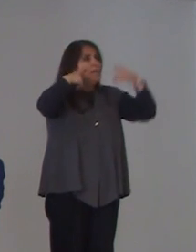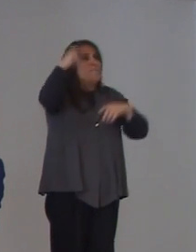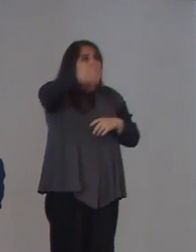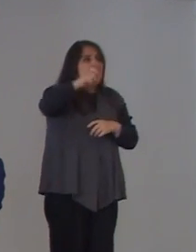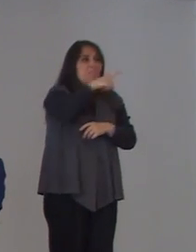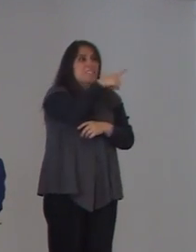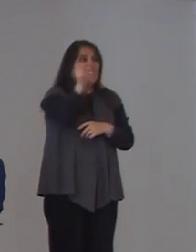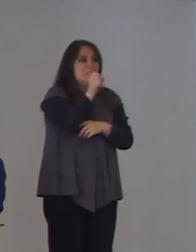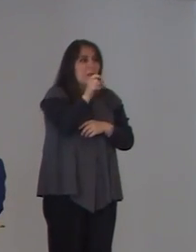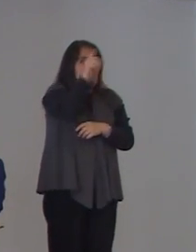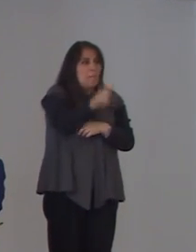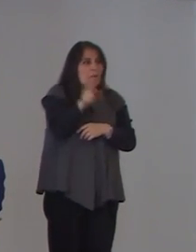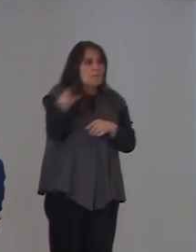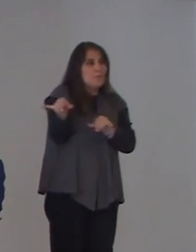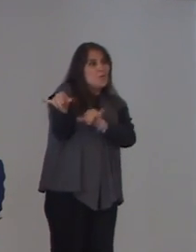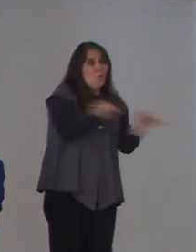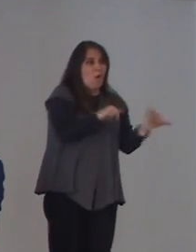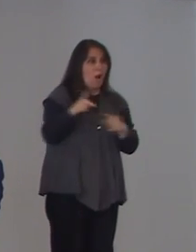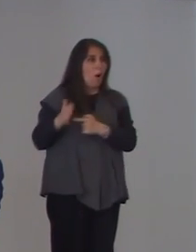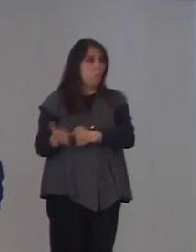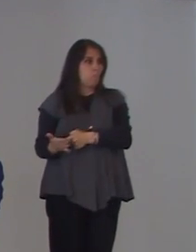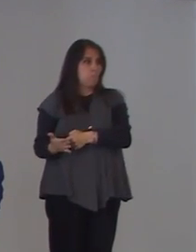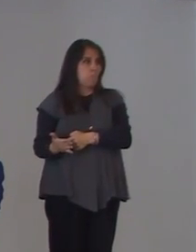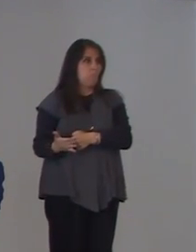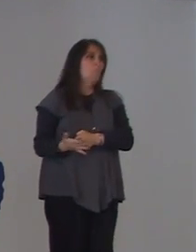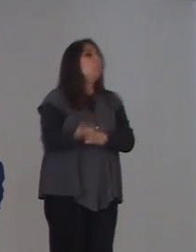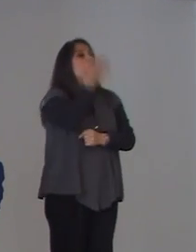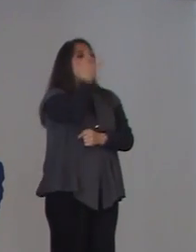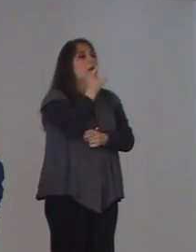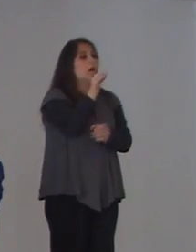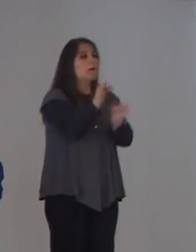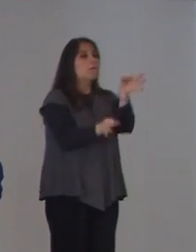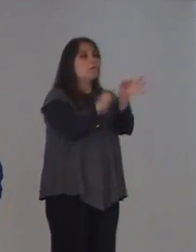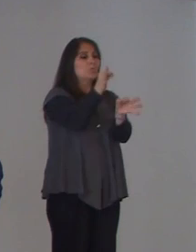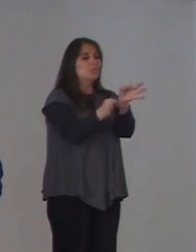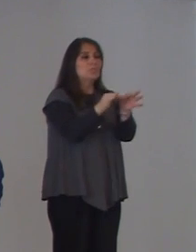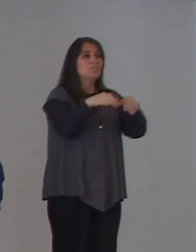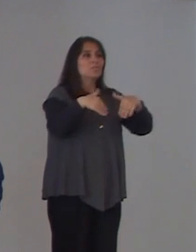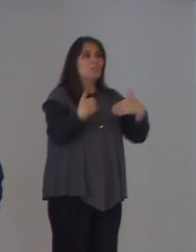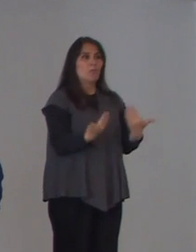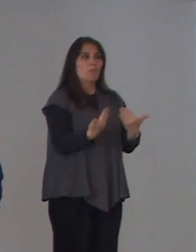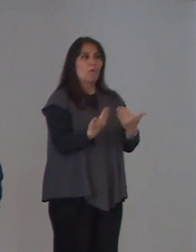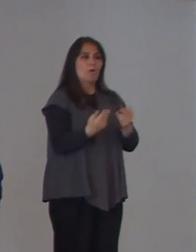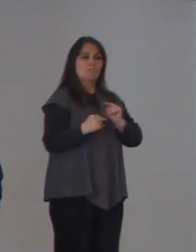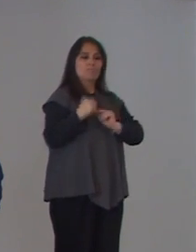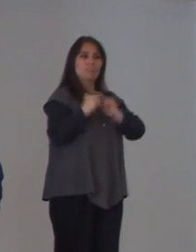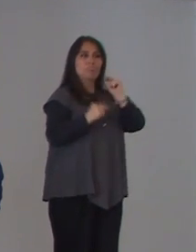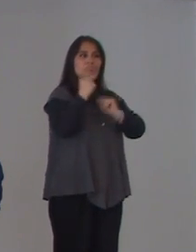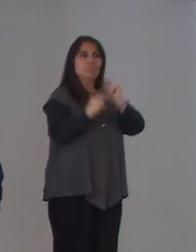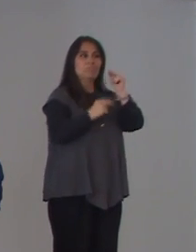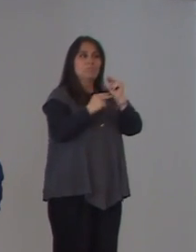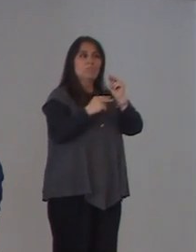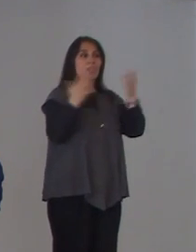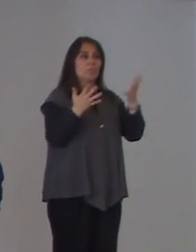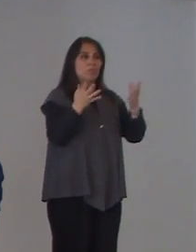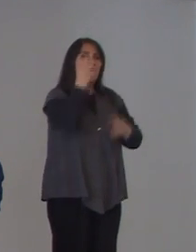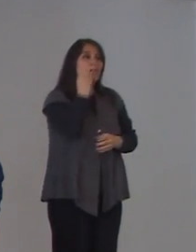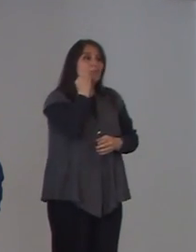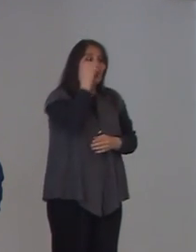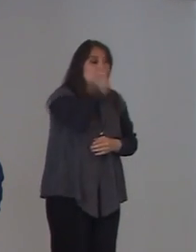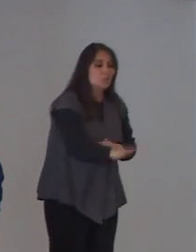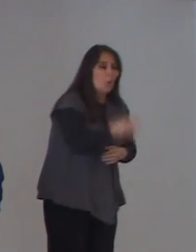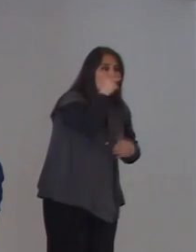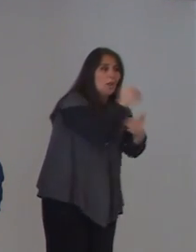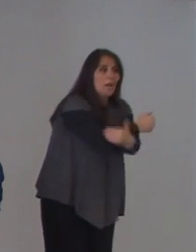En muchas ciudades del país, ¿por qué? Porque la justicia se construye con una experiencia de la violencia. El sentido